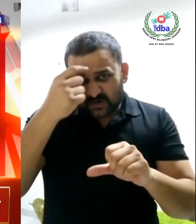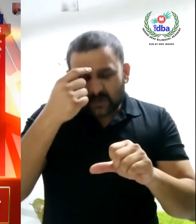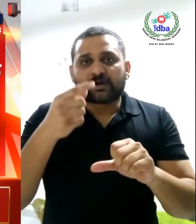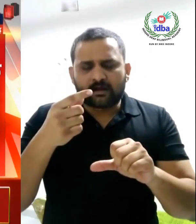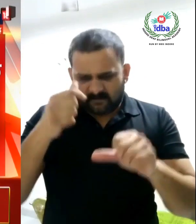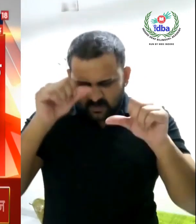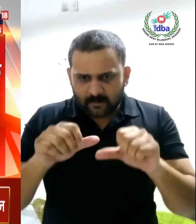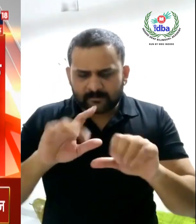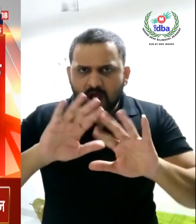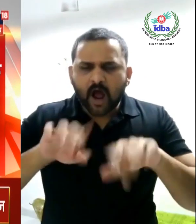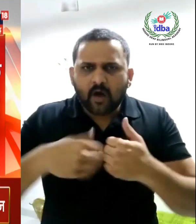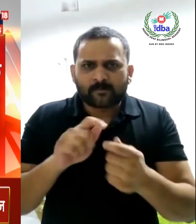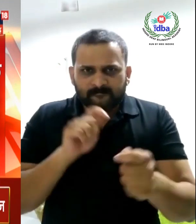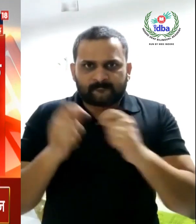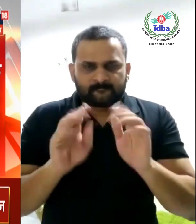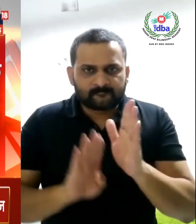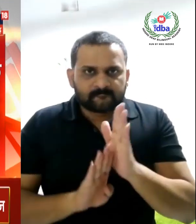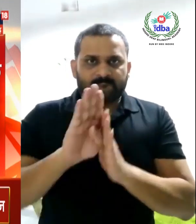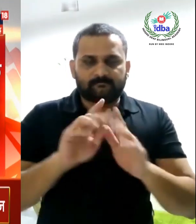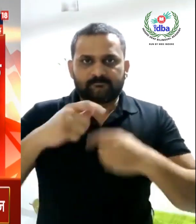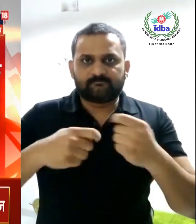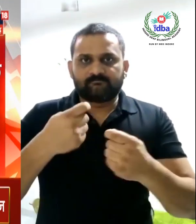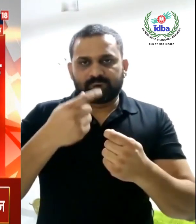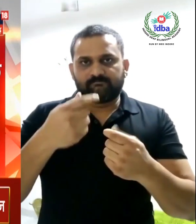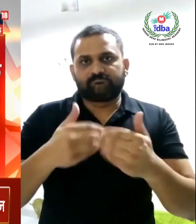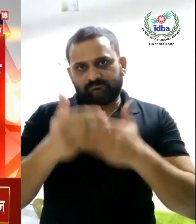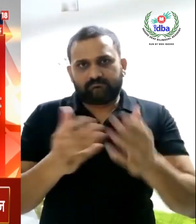अवसर के रूप में परिवर्तित करना।